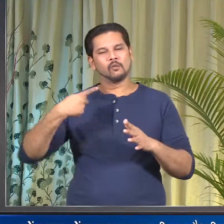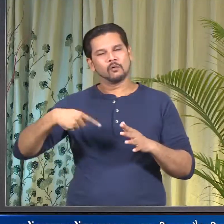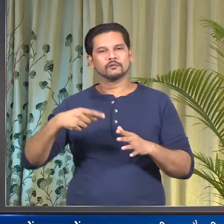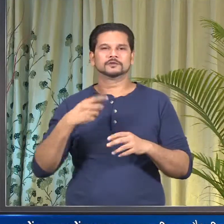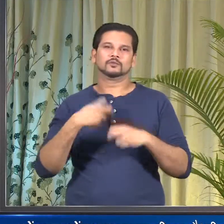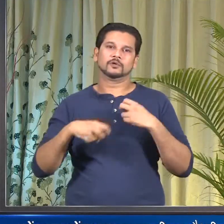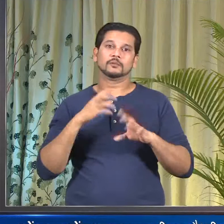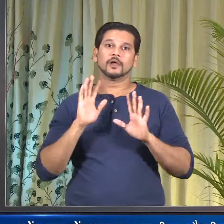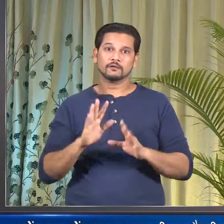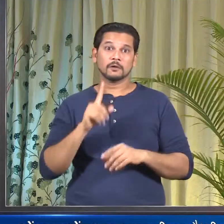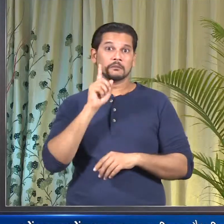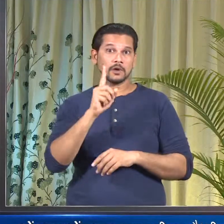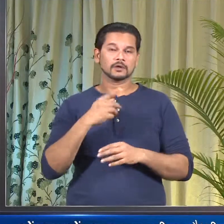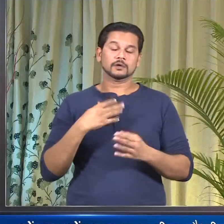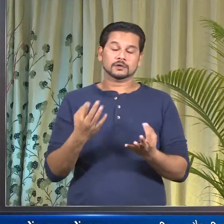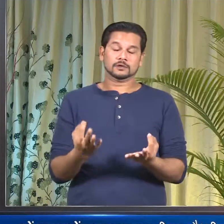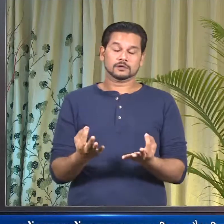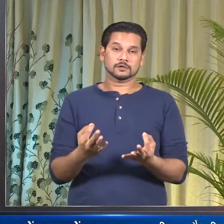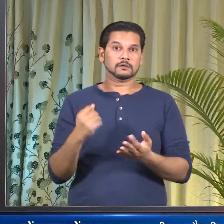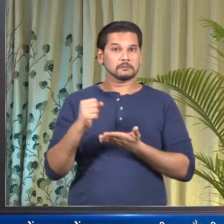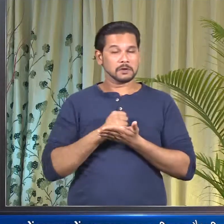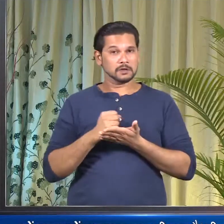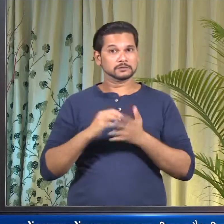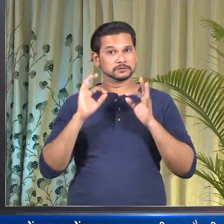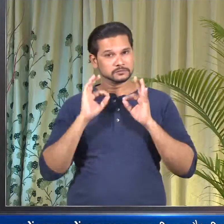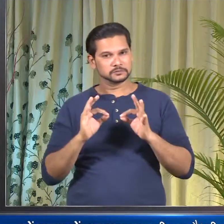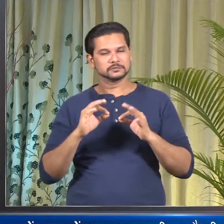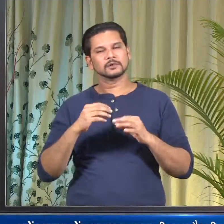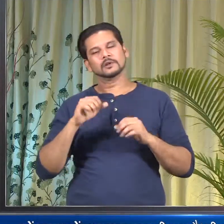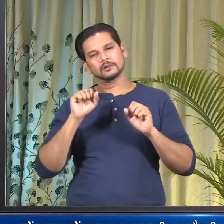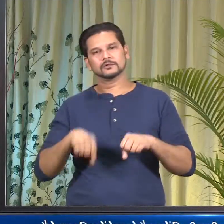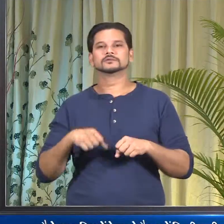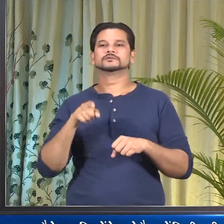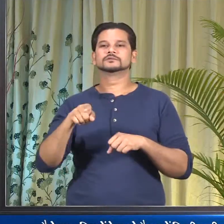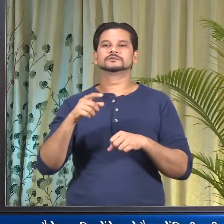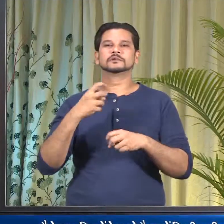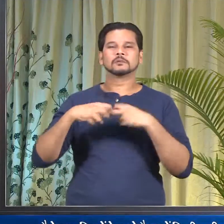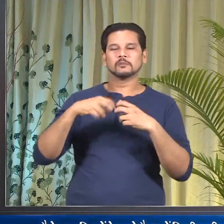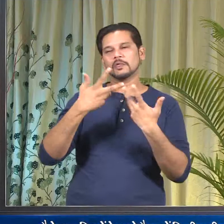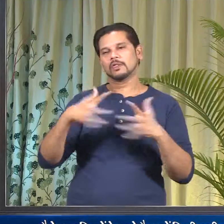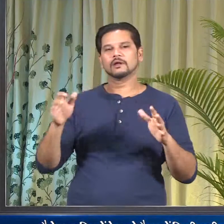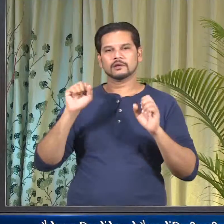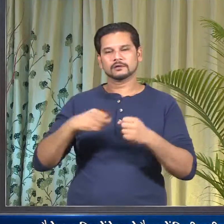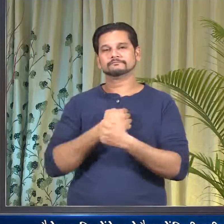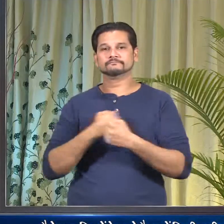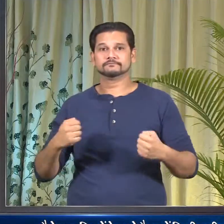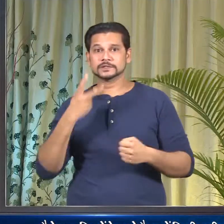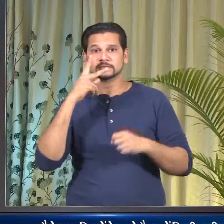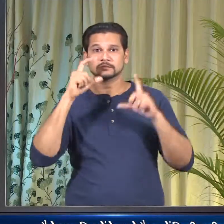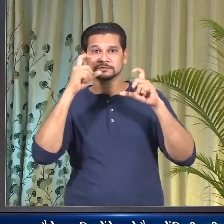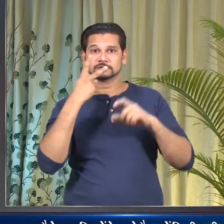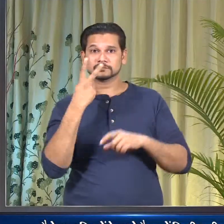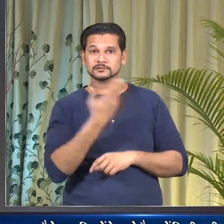लेकिन योग अभ्यास से हमारी सामना करने की शक्ति बढ़ती है जैसे आप चित्र में देख रहे हैं